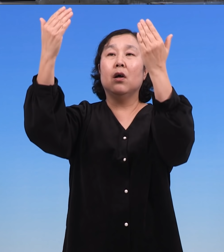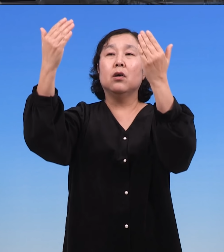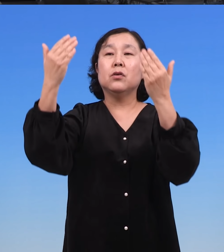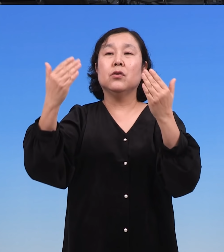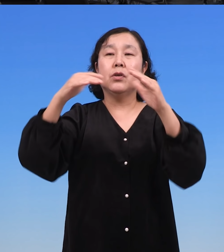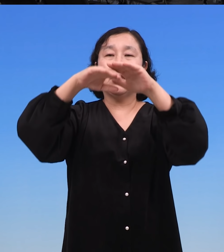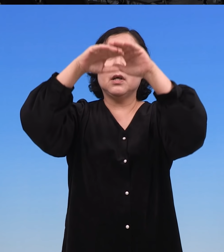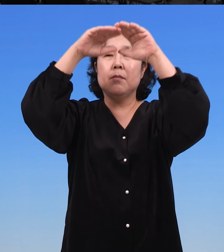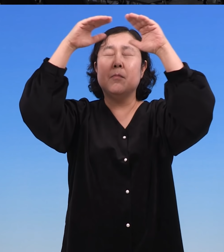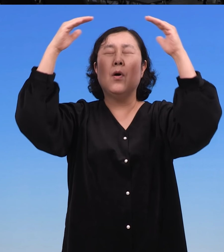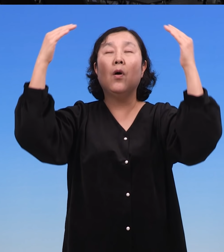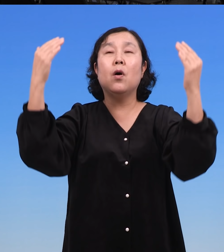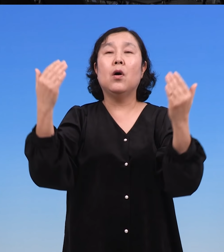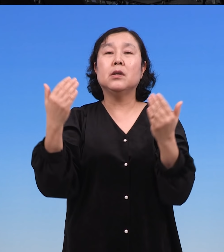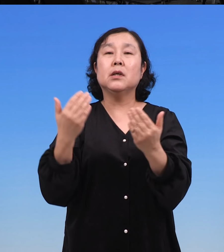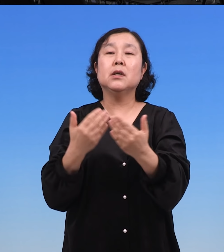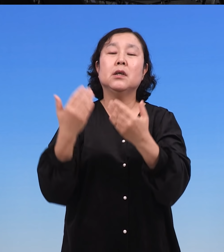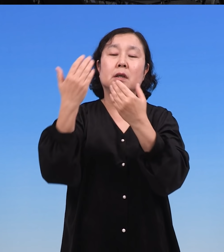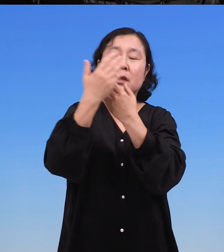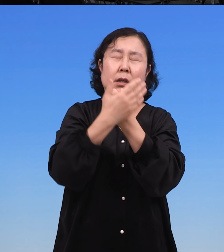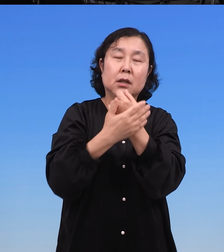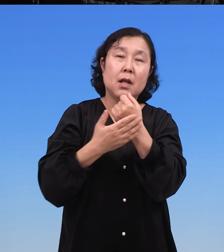모든 은혜,